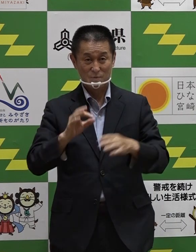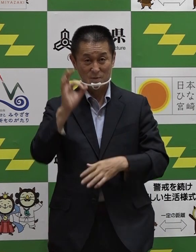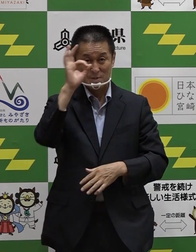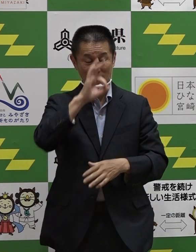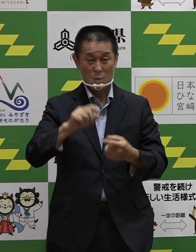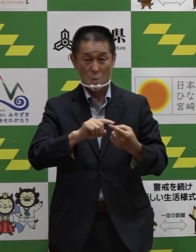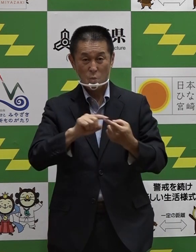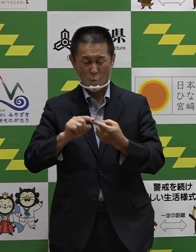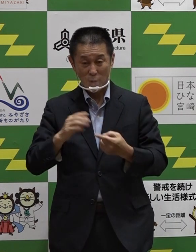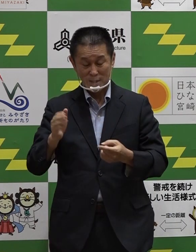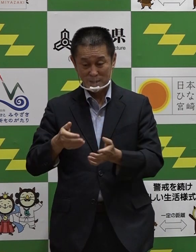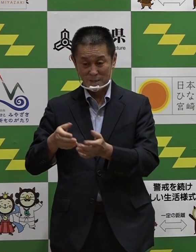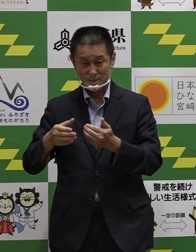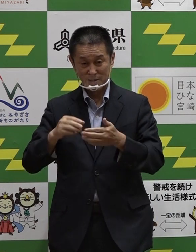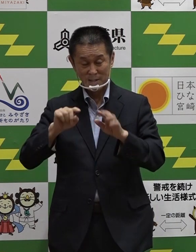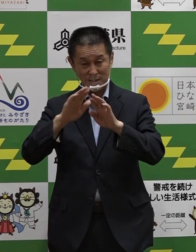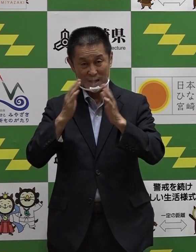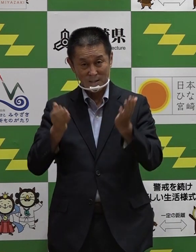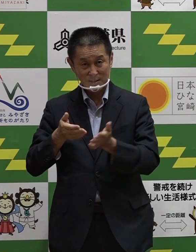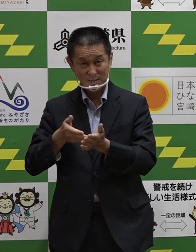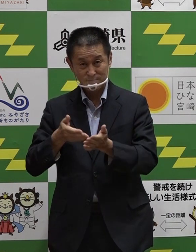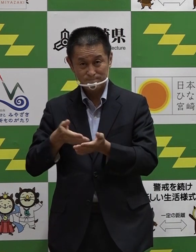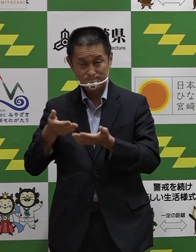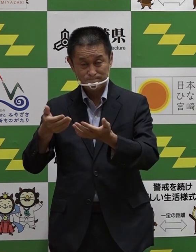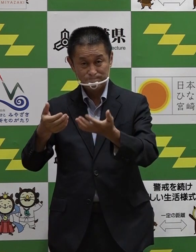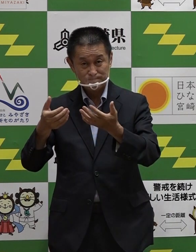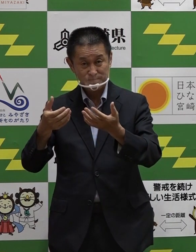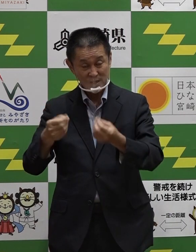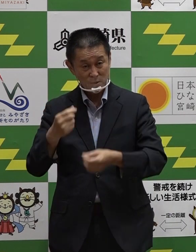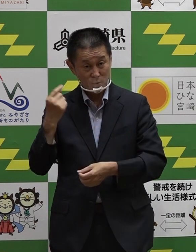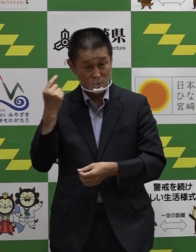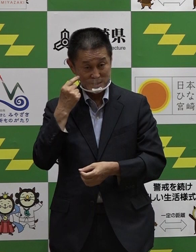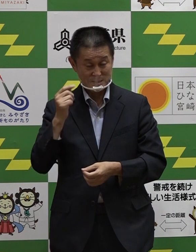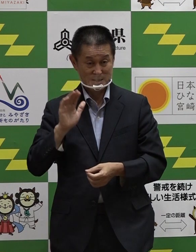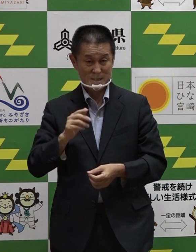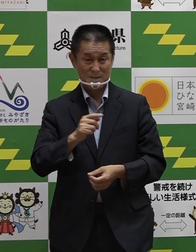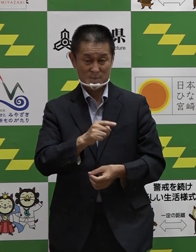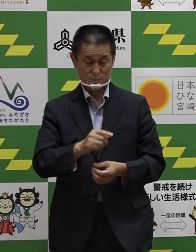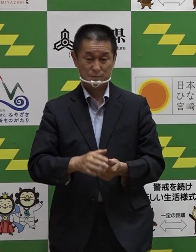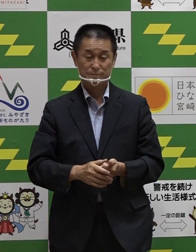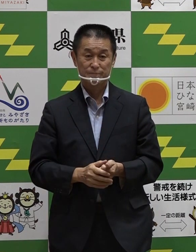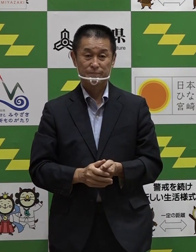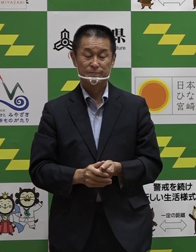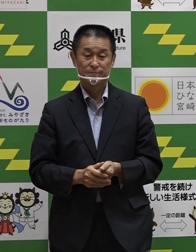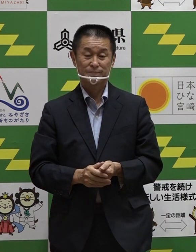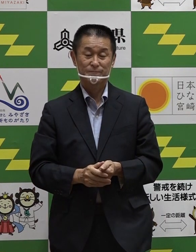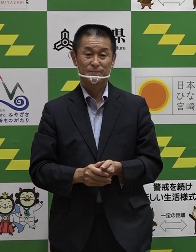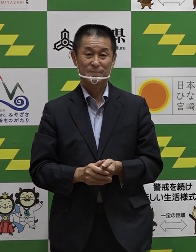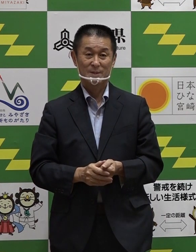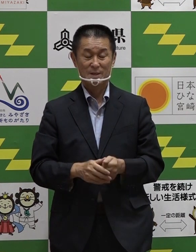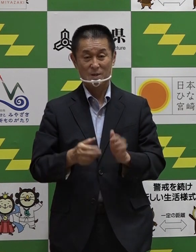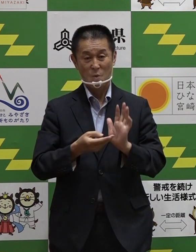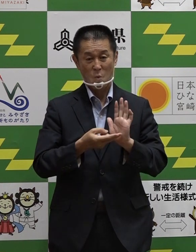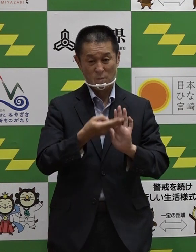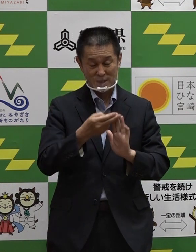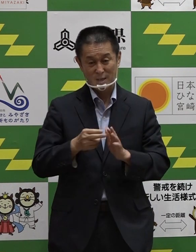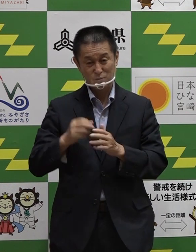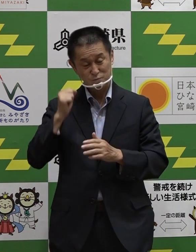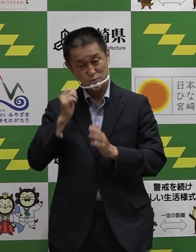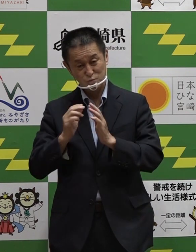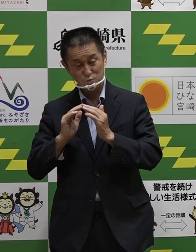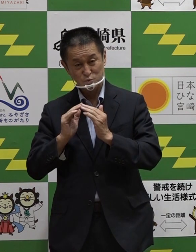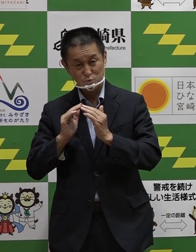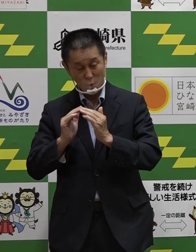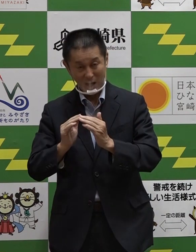の方からこの概要についてご説明をさせていただいたというふうに聞いておるところでありますが、ホテル、旅館